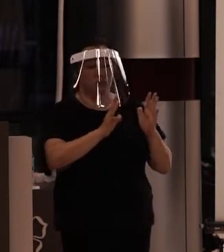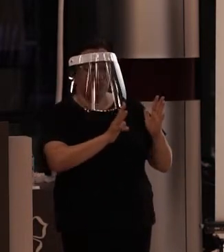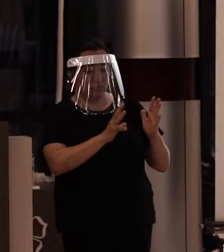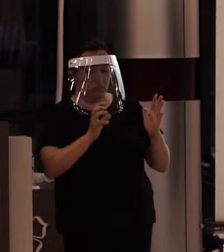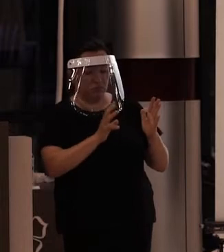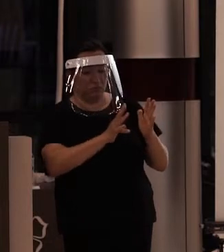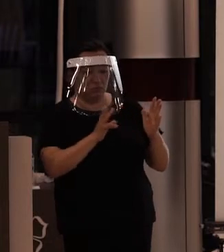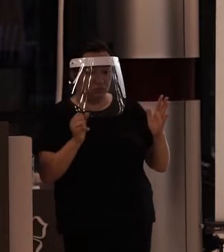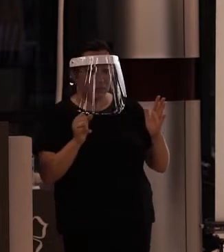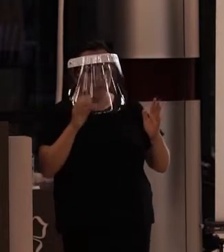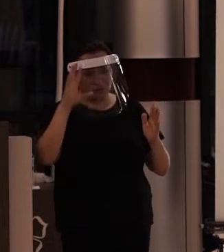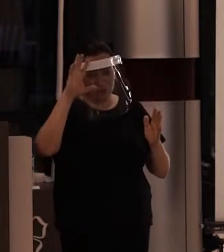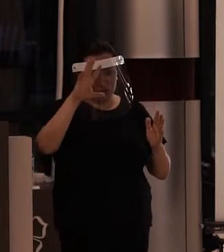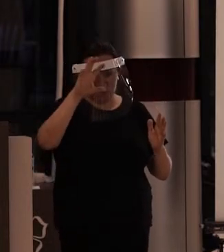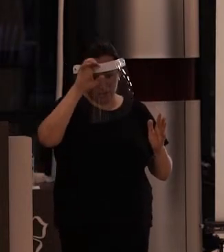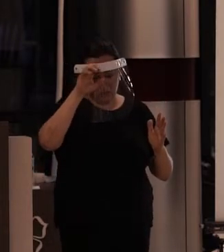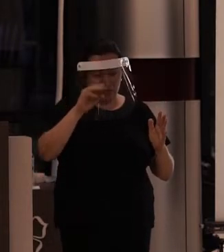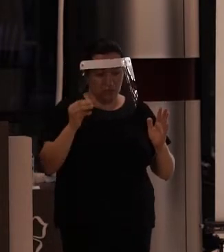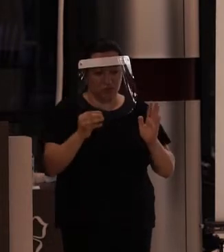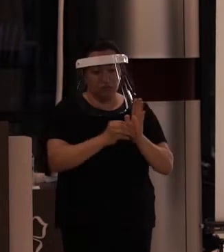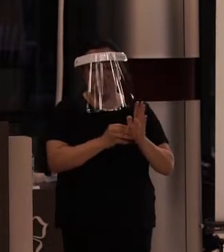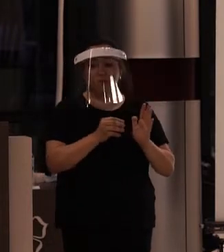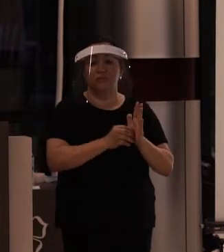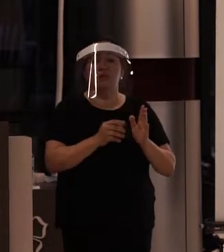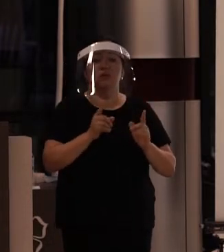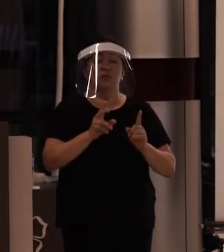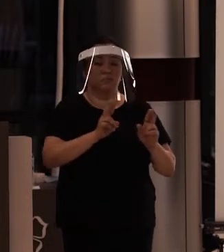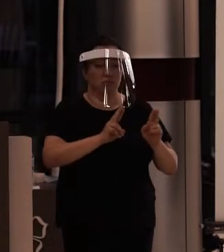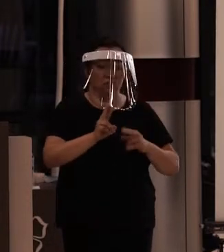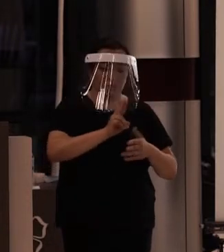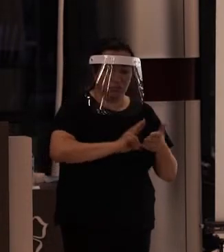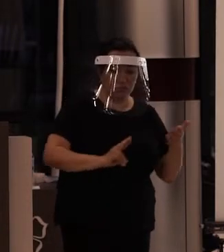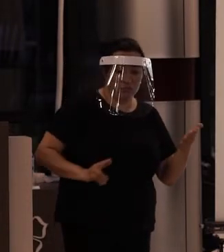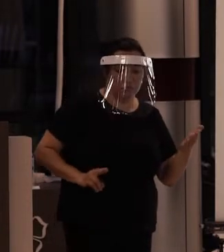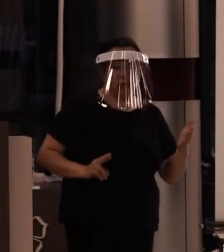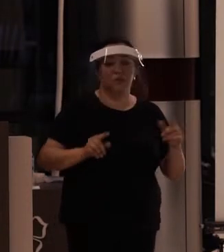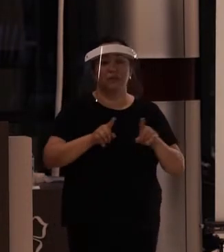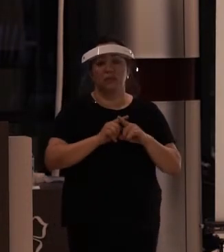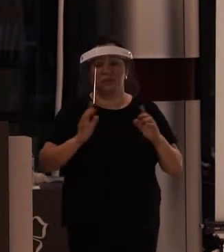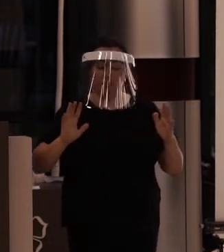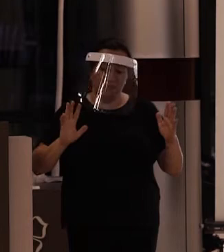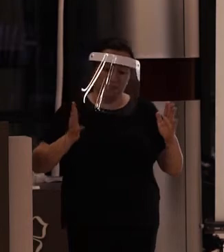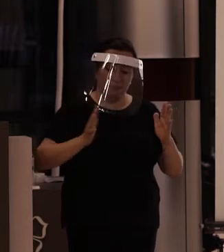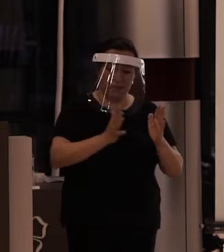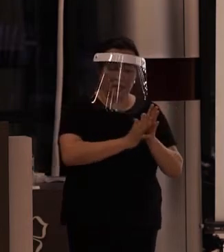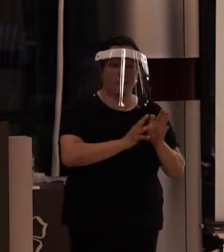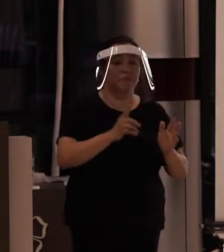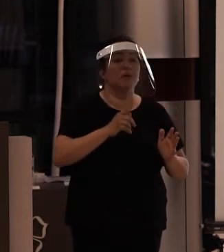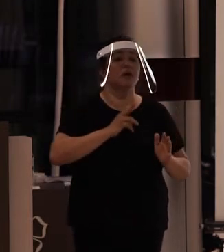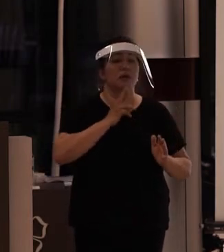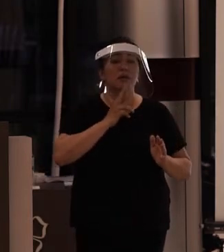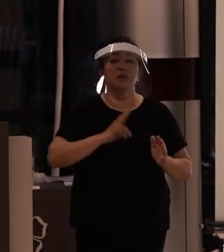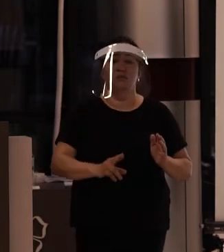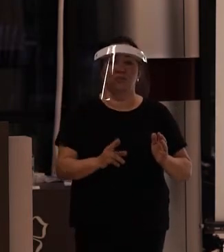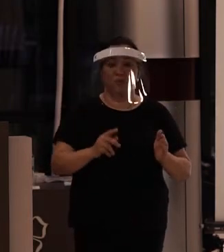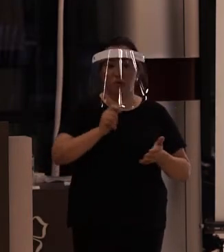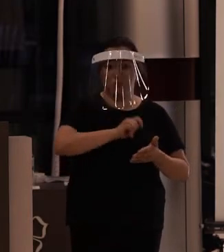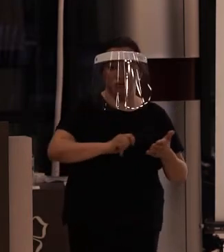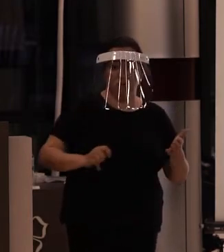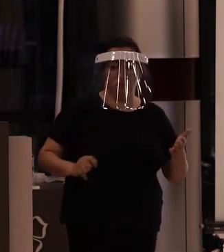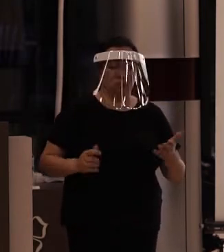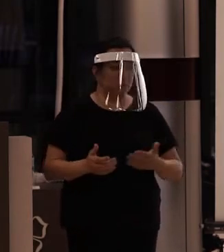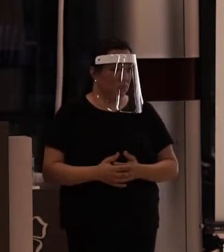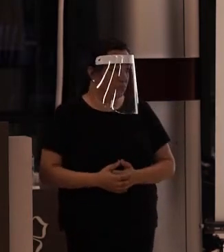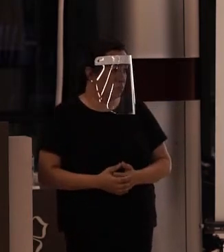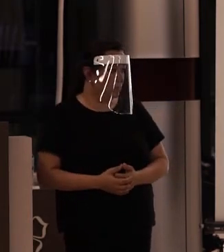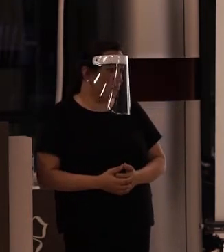energia incidente e sua capacidade de remitir em um mesmo comprimento de onda, que é a nossa famosa